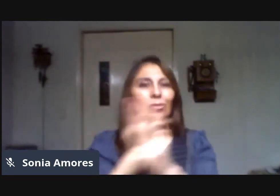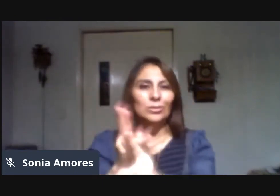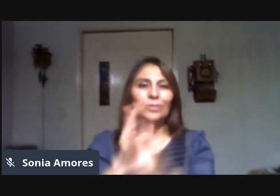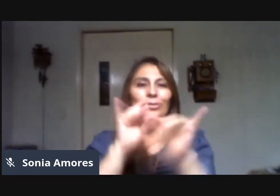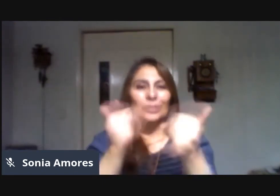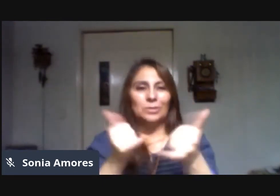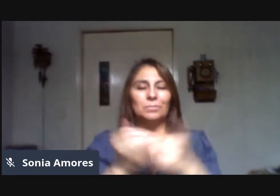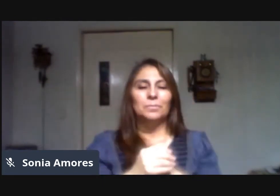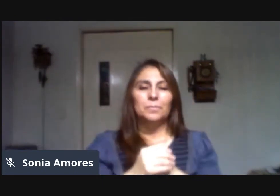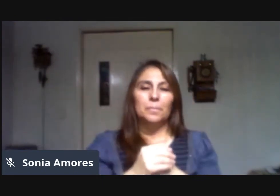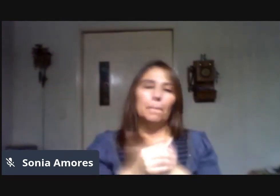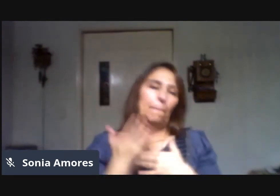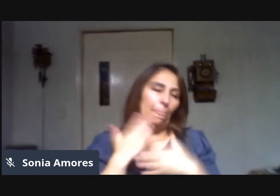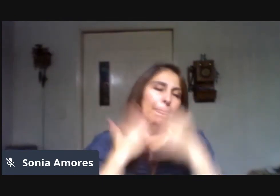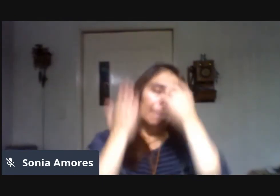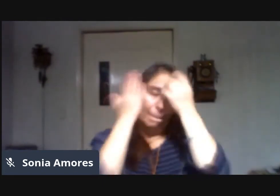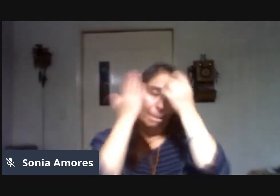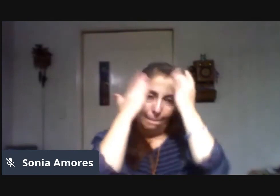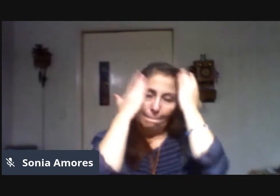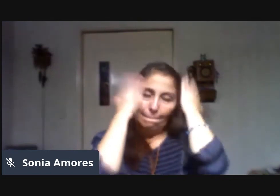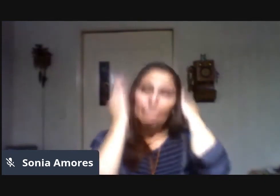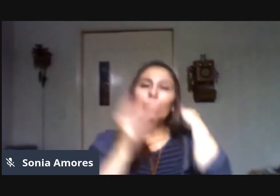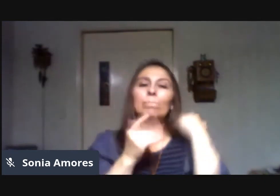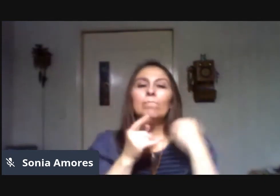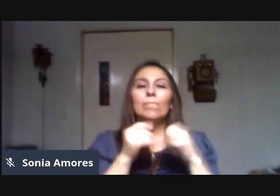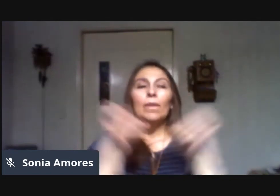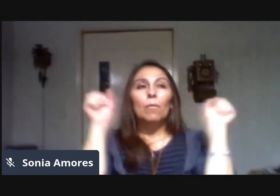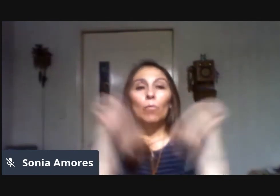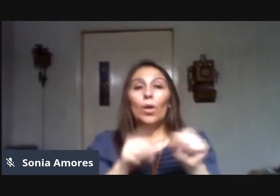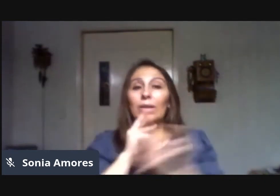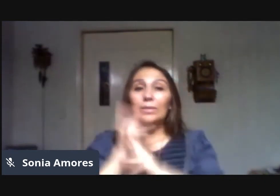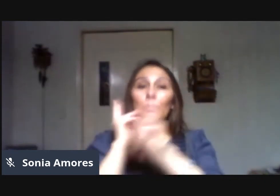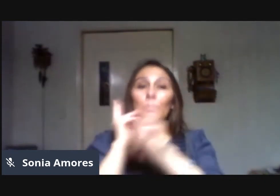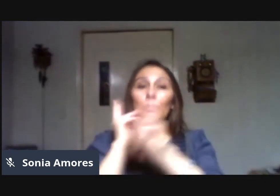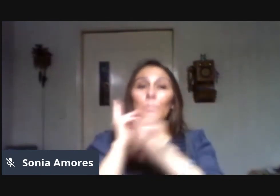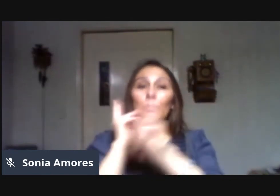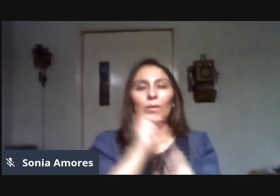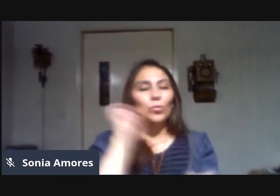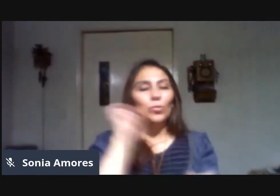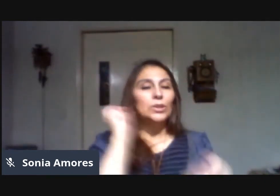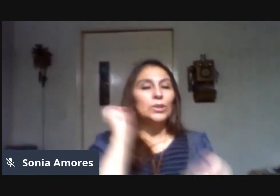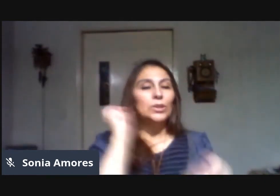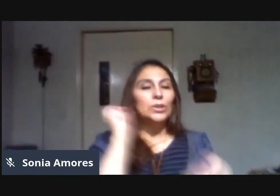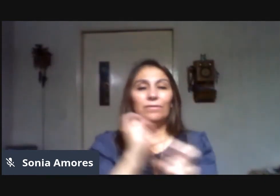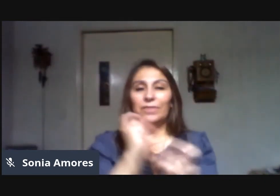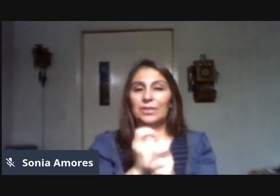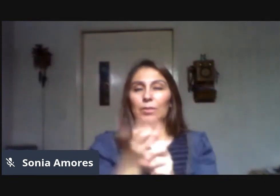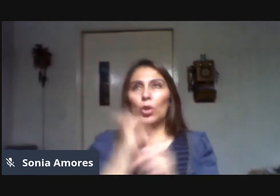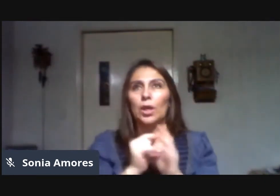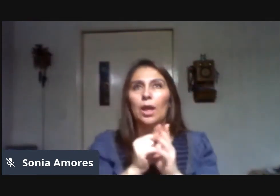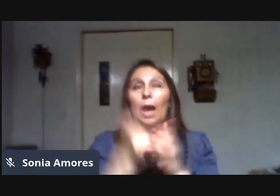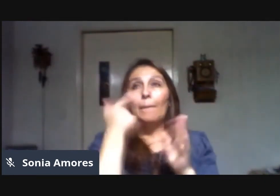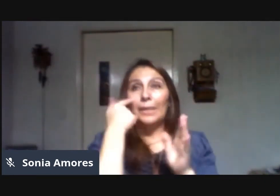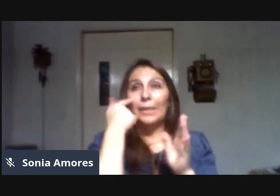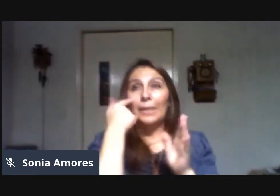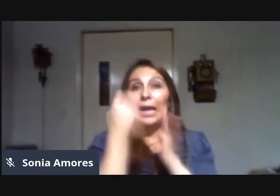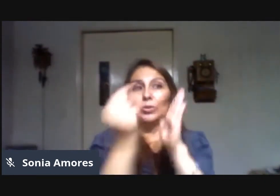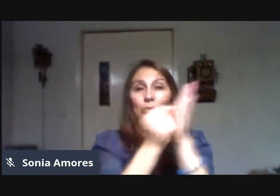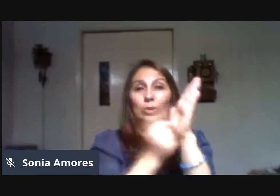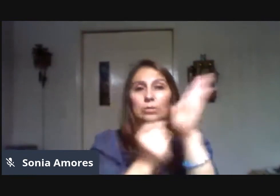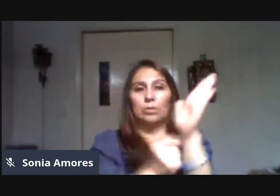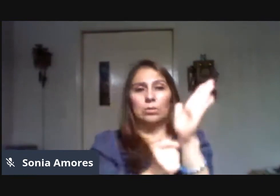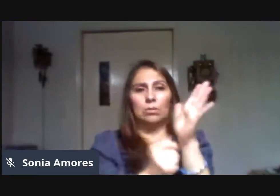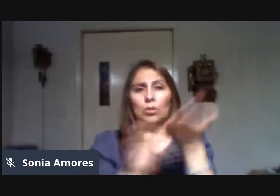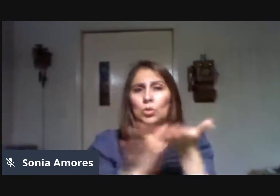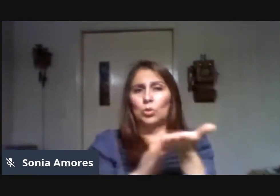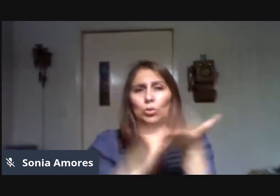digamos, dar respuestas son muy difíciles porque no tenemos fórmulas sino son opiniones frente a lecturas que